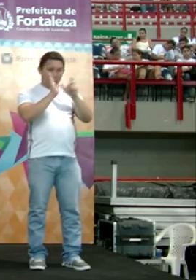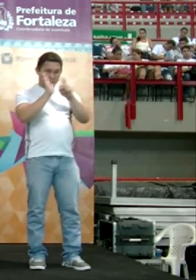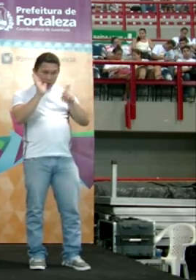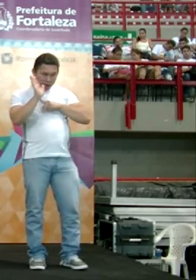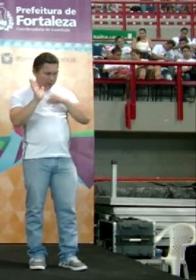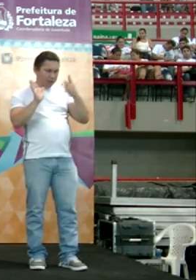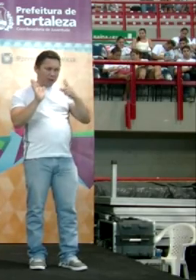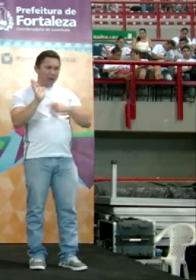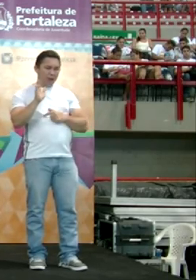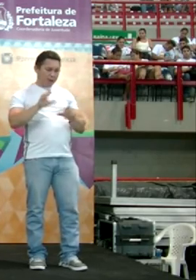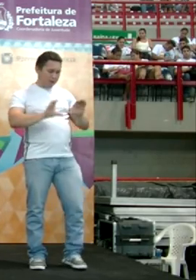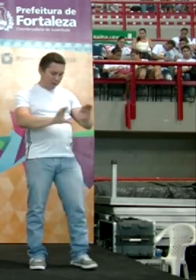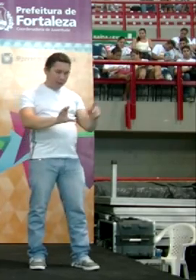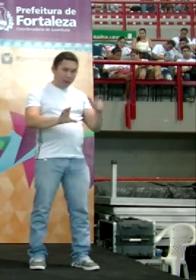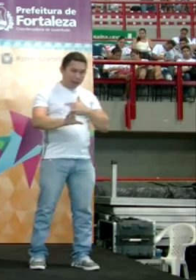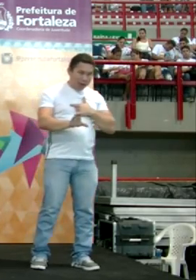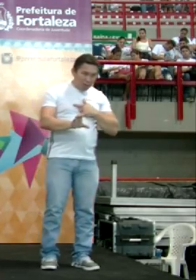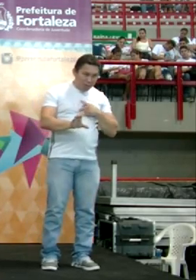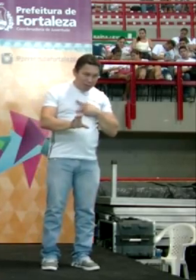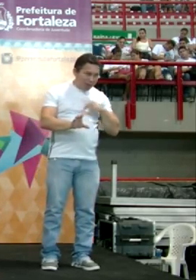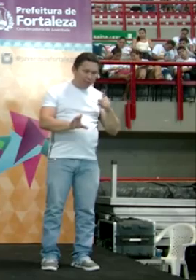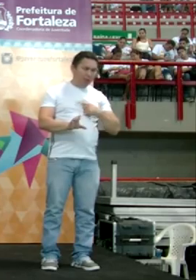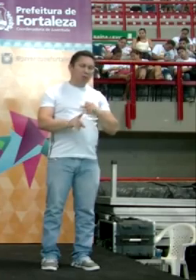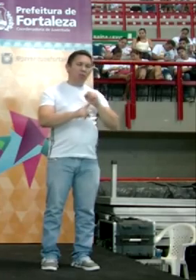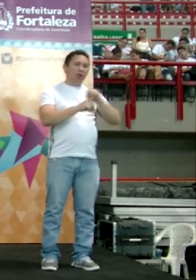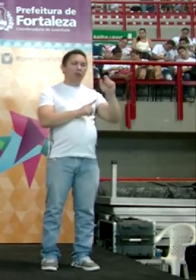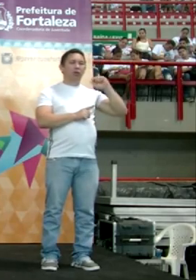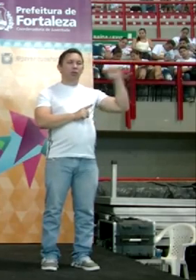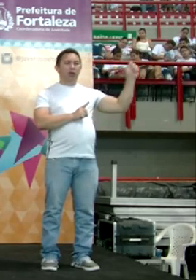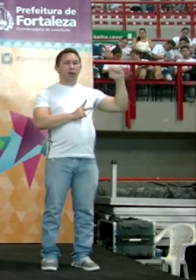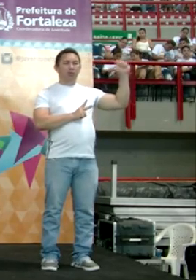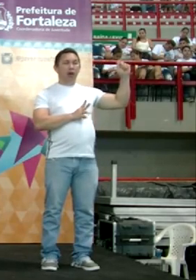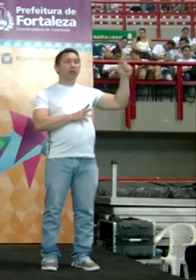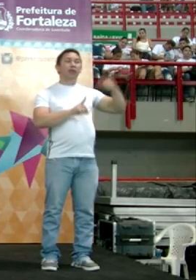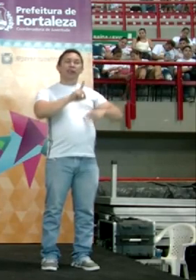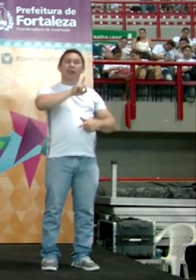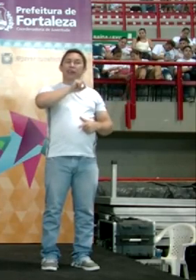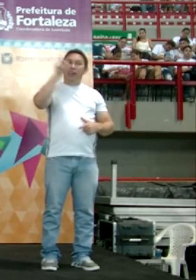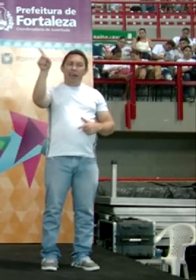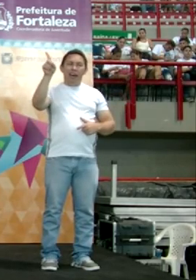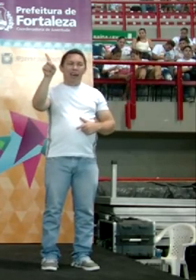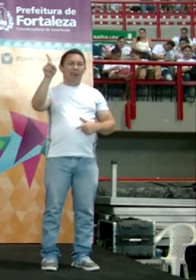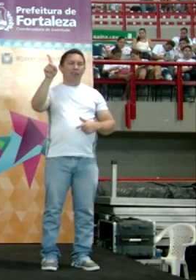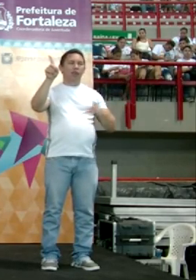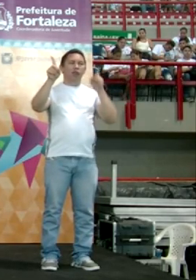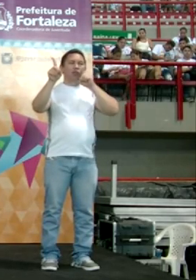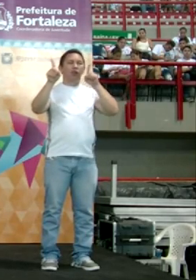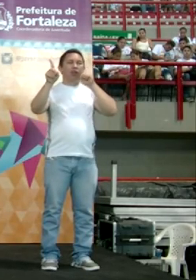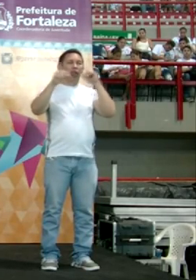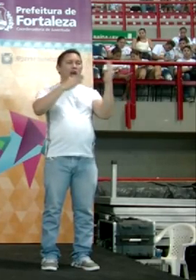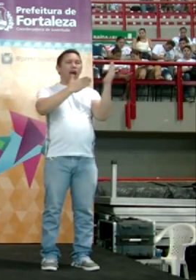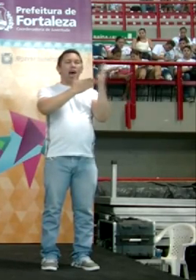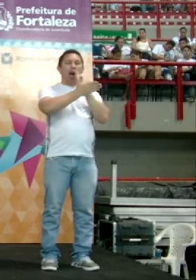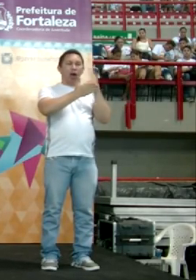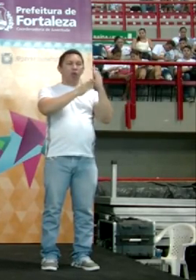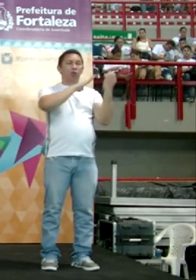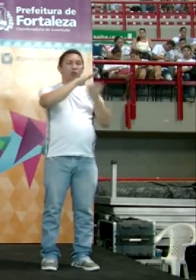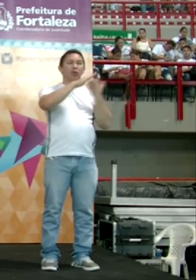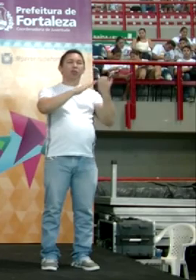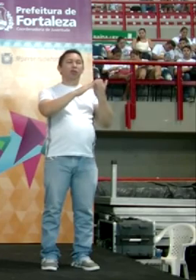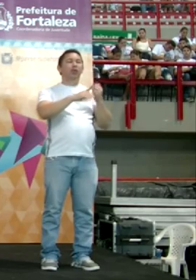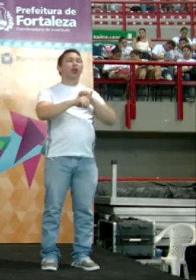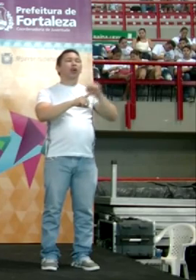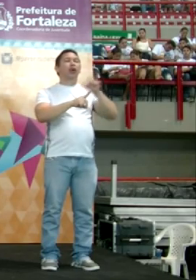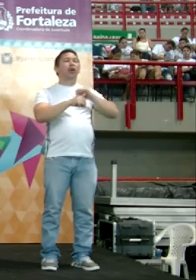antena, ela não é dona do equipamento, ele paga uma taxa mensal. Então, nos Estados Unidos, algumas empresas estão usando esse tipo